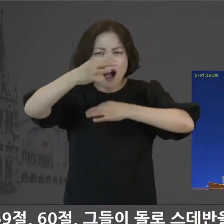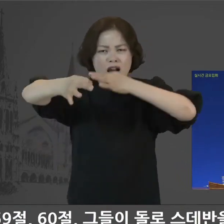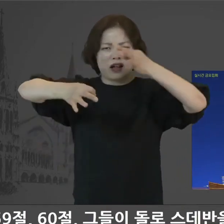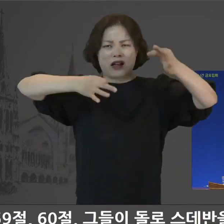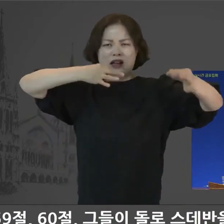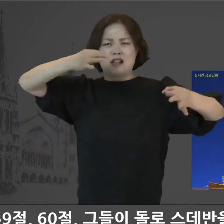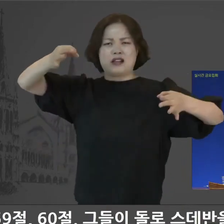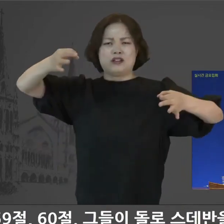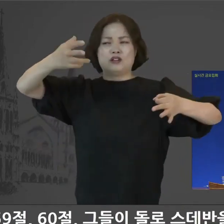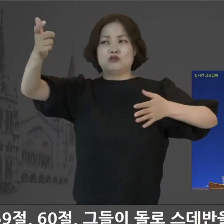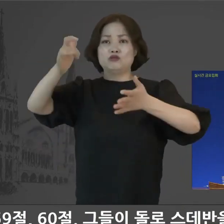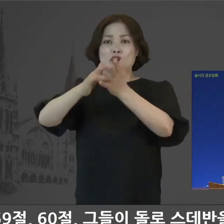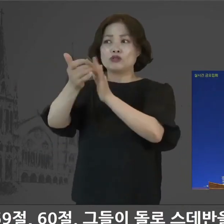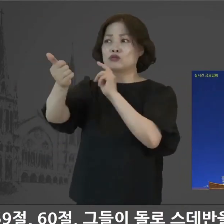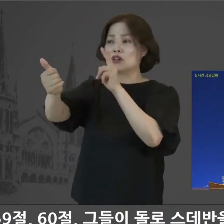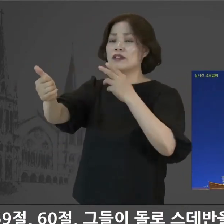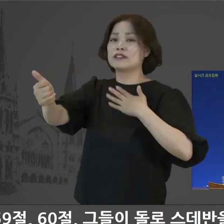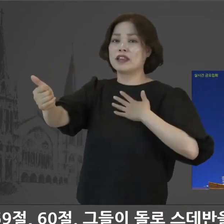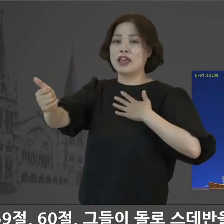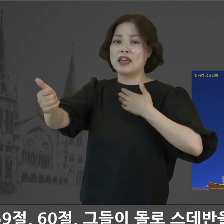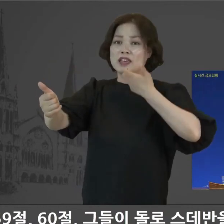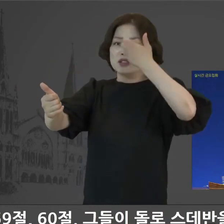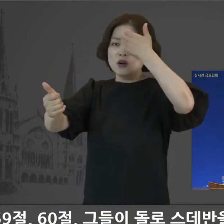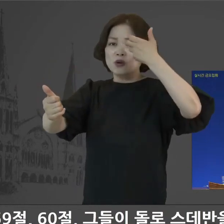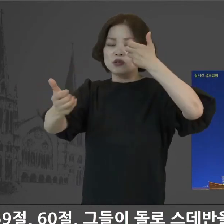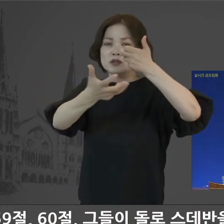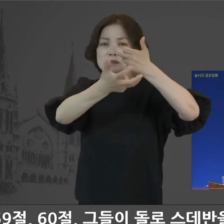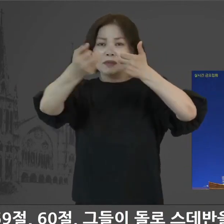이르되 주 예수여 내 영혼을